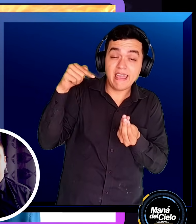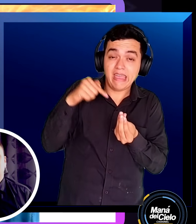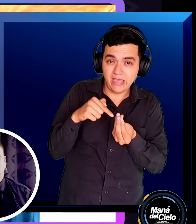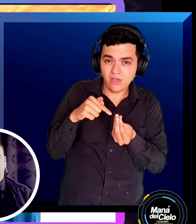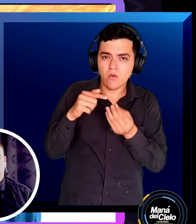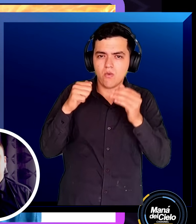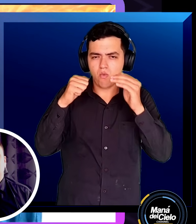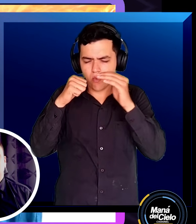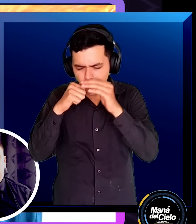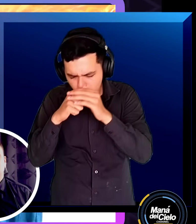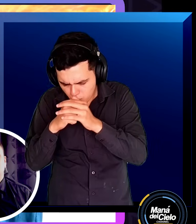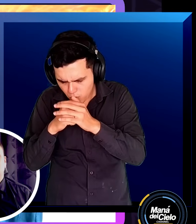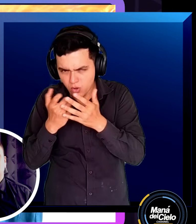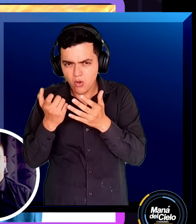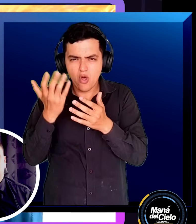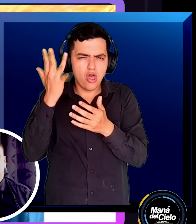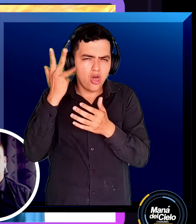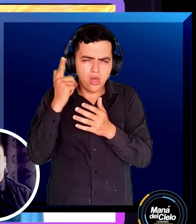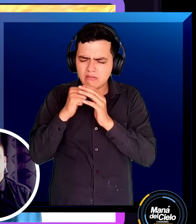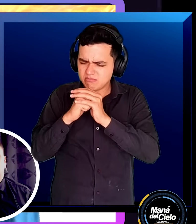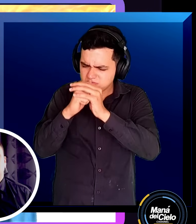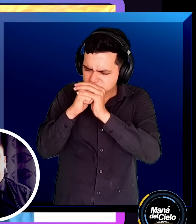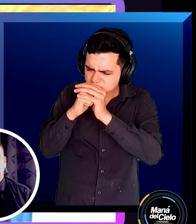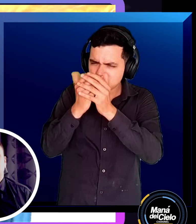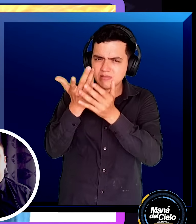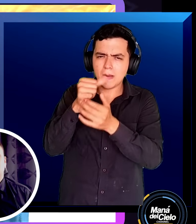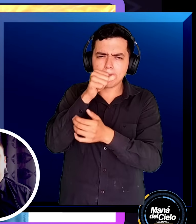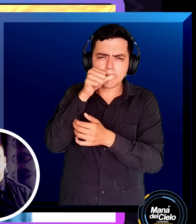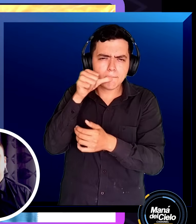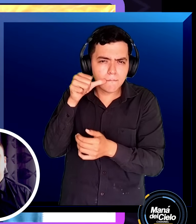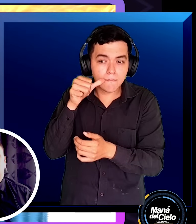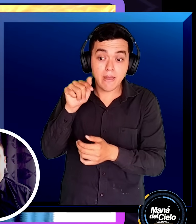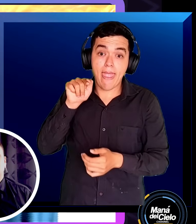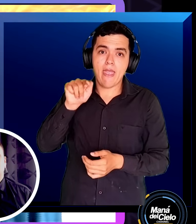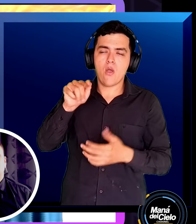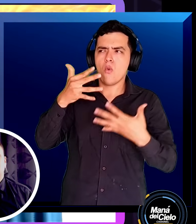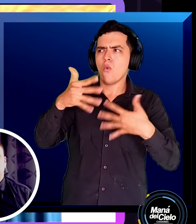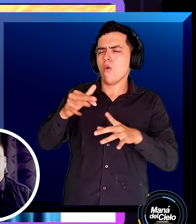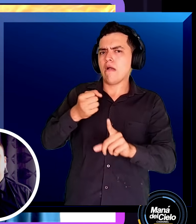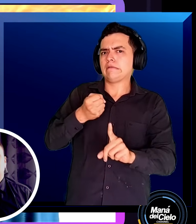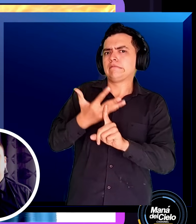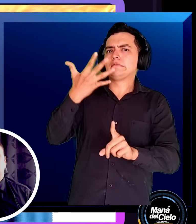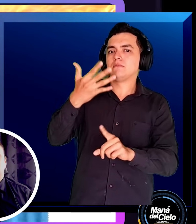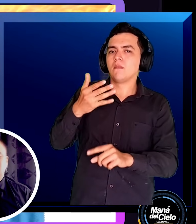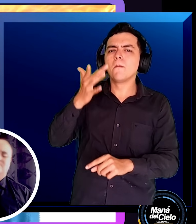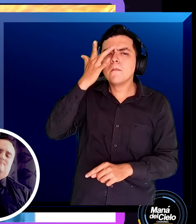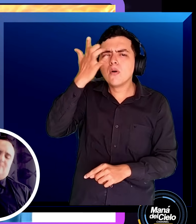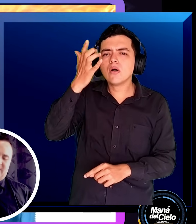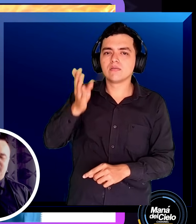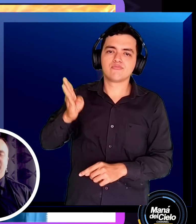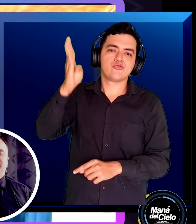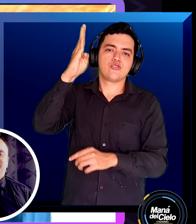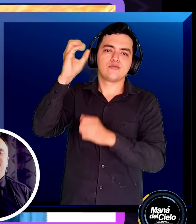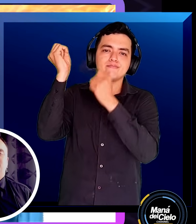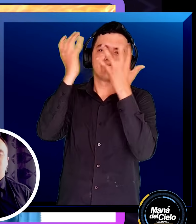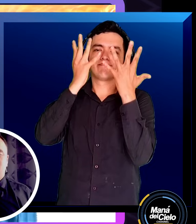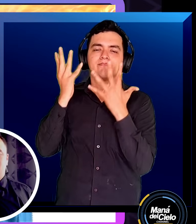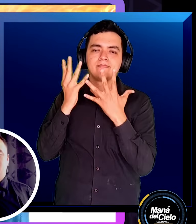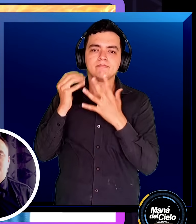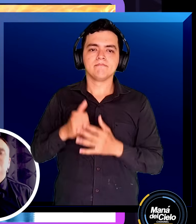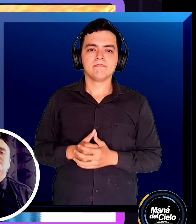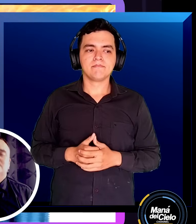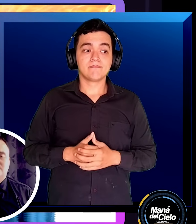prodigios. Pero se les olvidó que habían unas viudas y unos huérfanos que también hay que